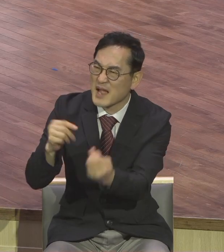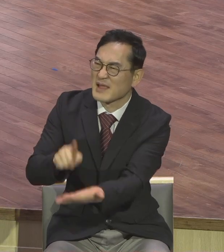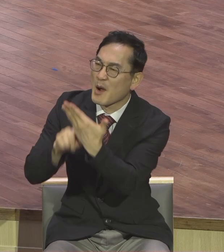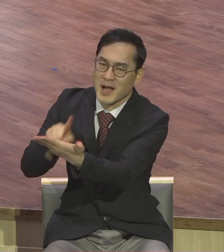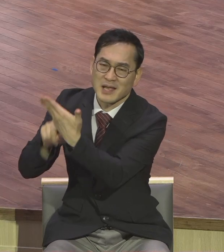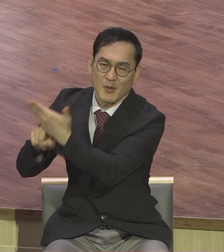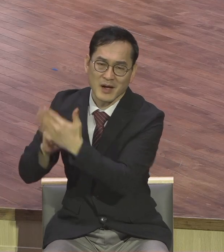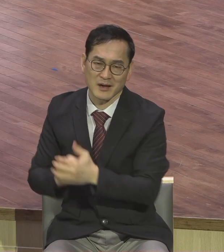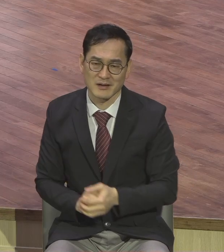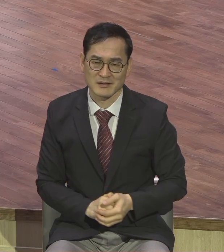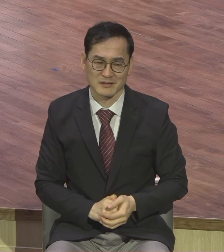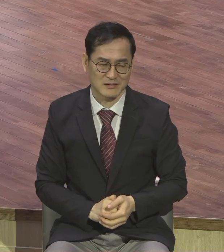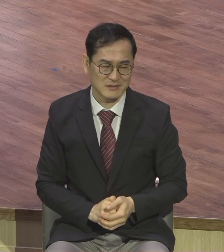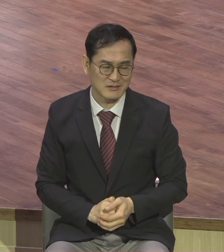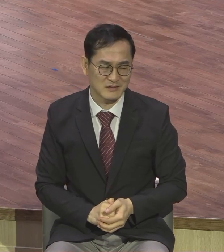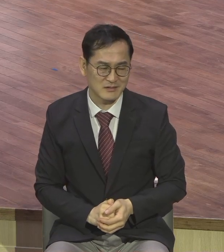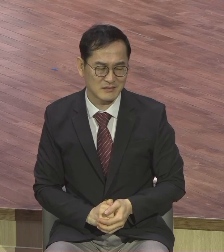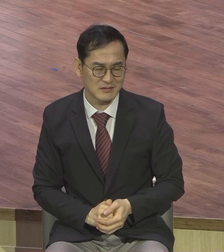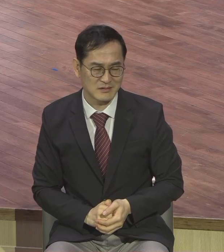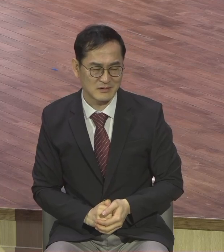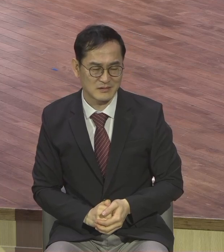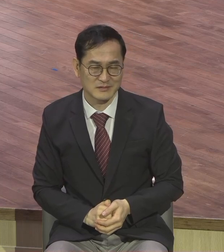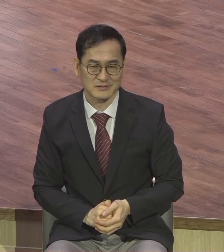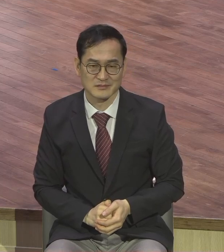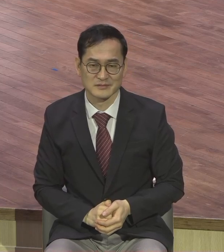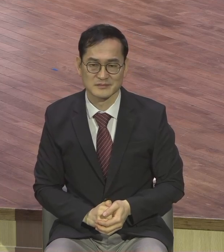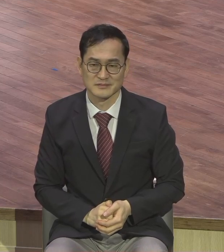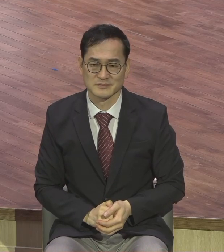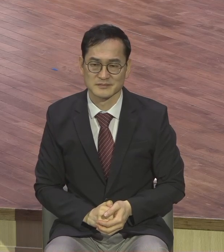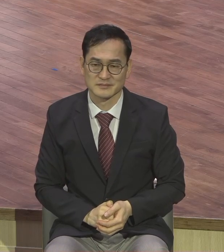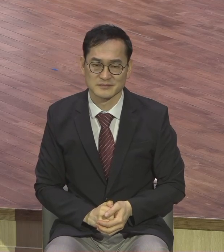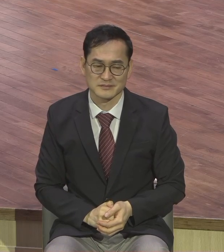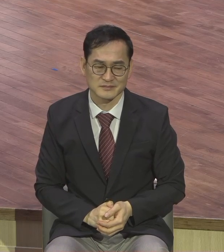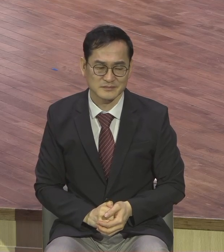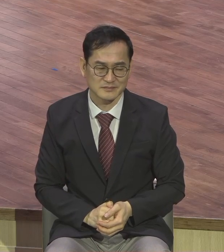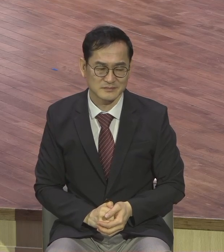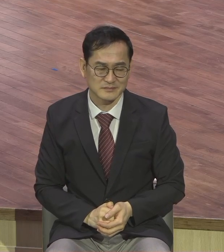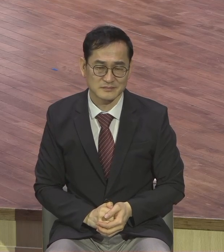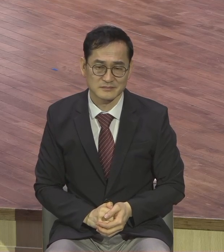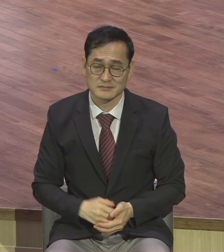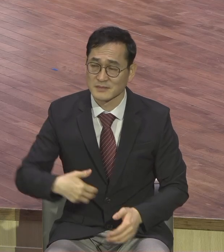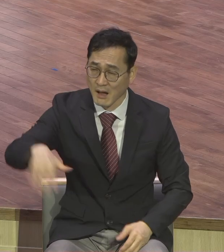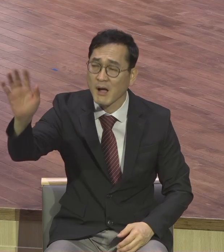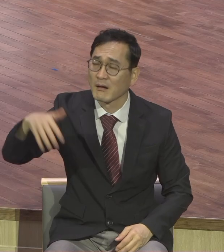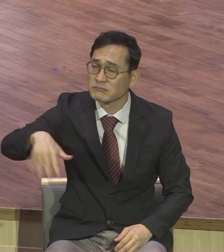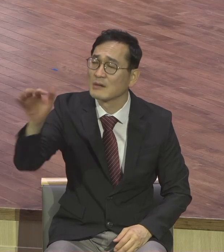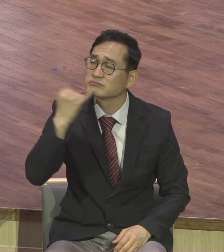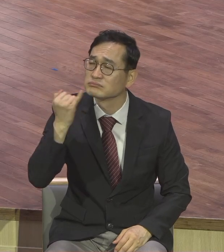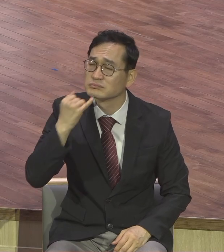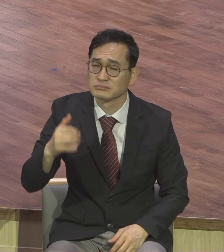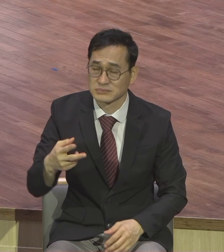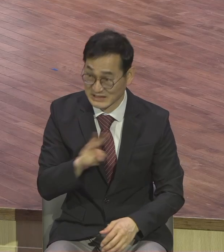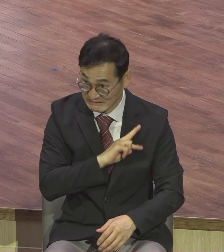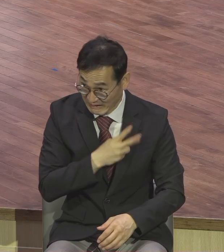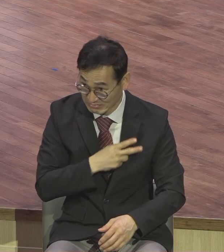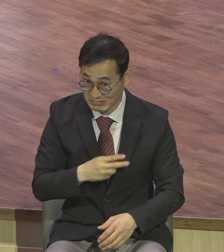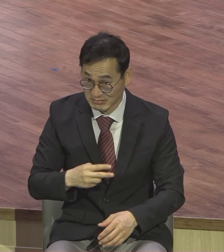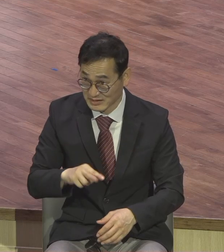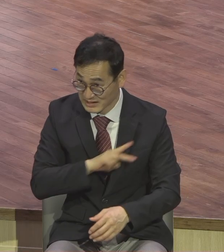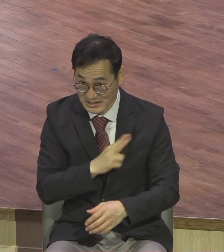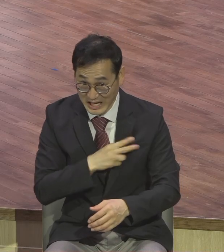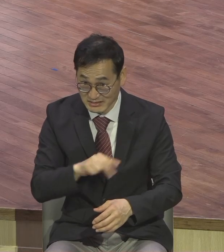다 가도 나 혼자도 이 운동한다. 다 가라 가려면 다 가라. 나 하나님 앞에서 나는 이